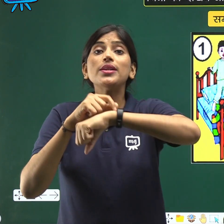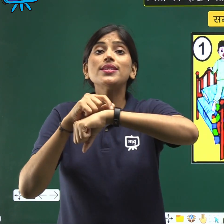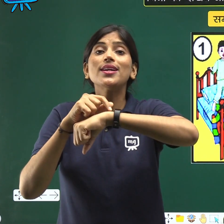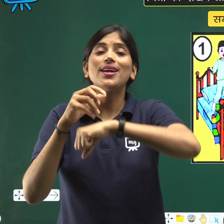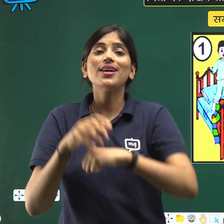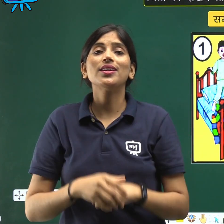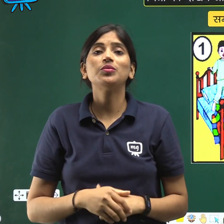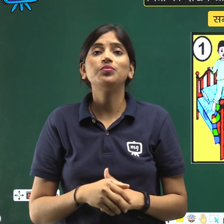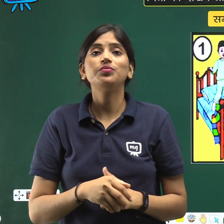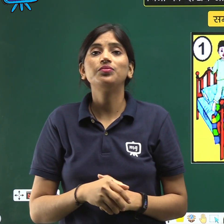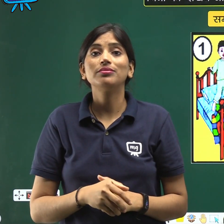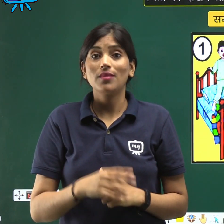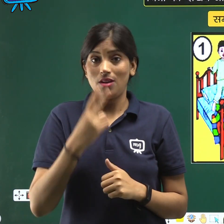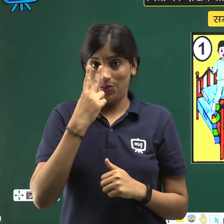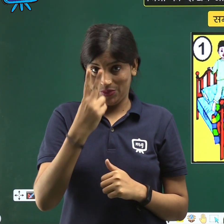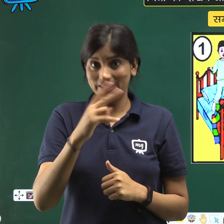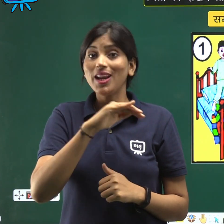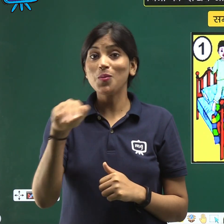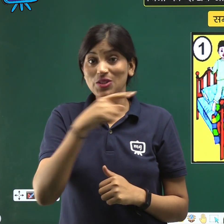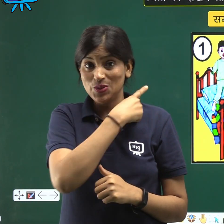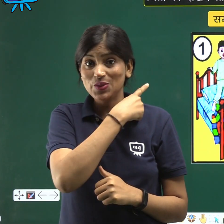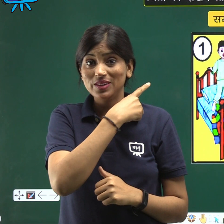हैं। दिख रहा है ना बच्चों?